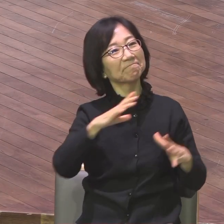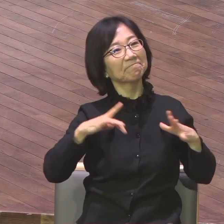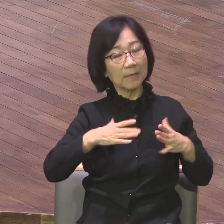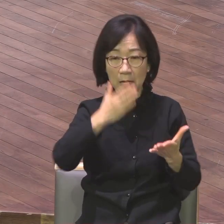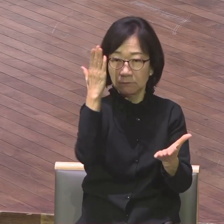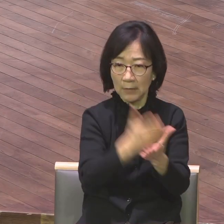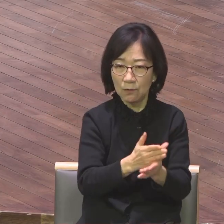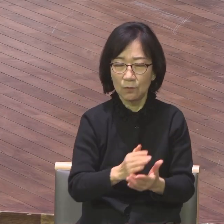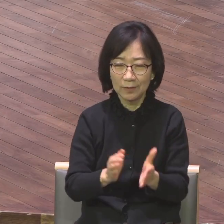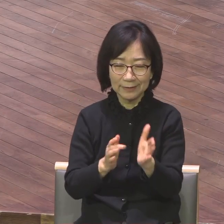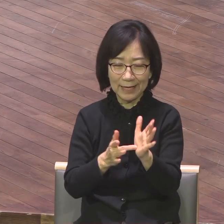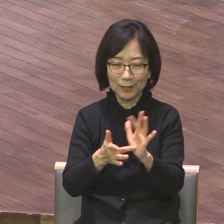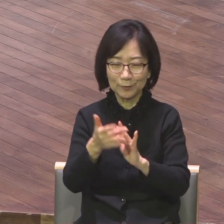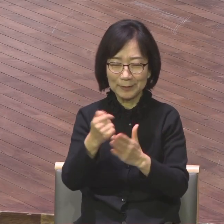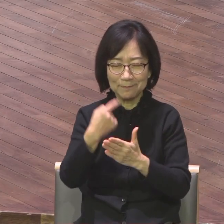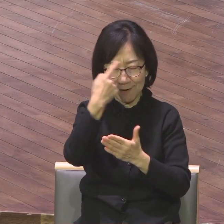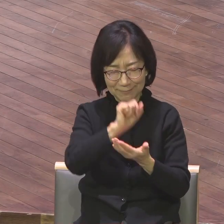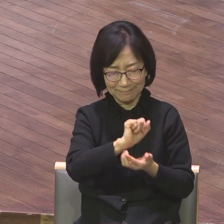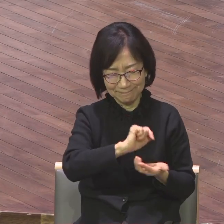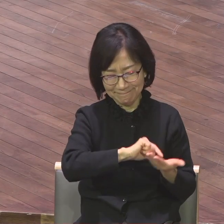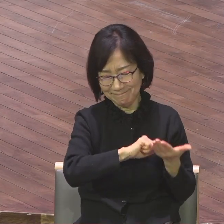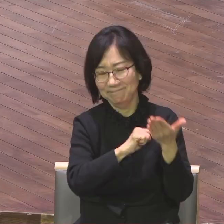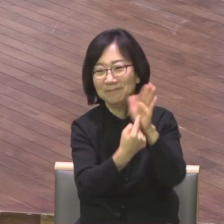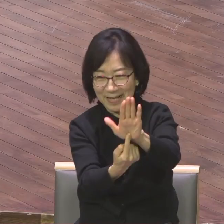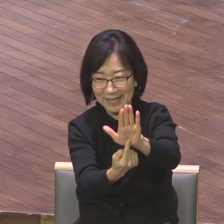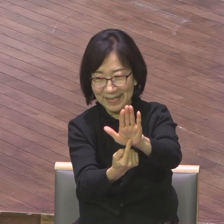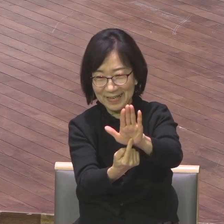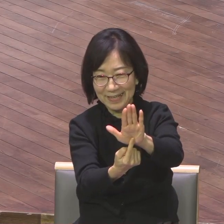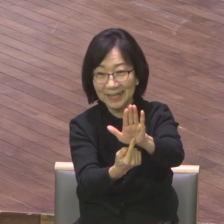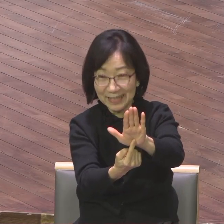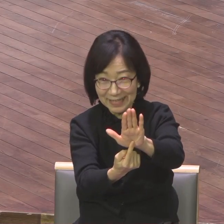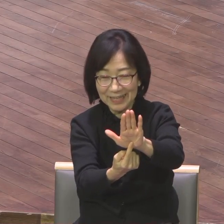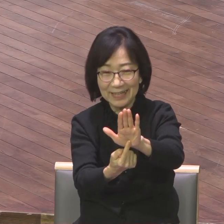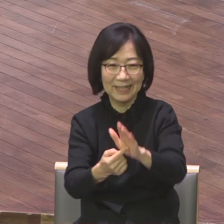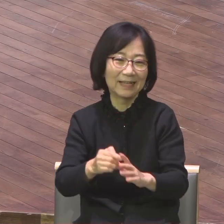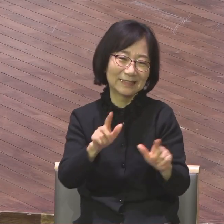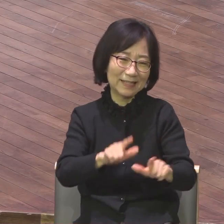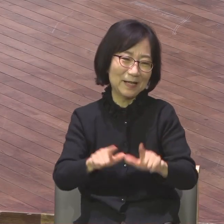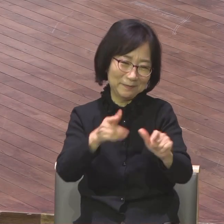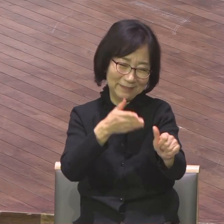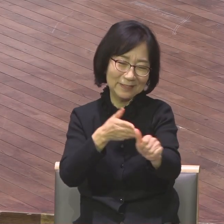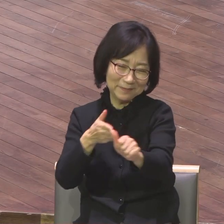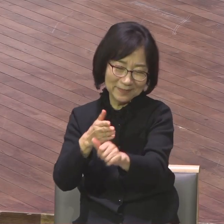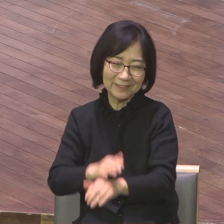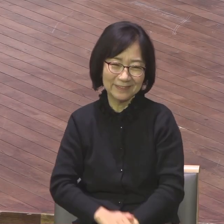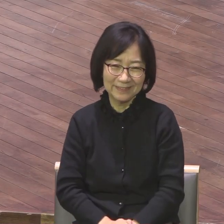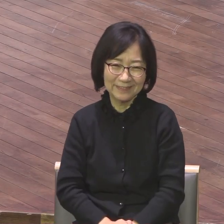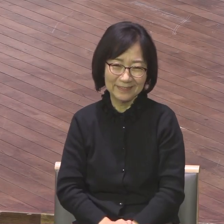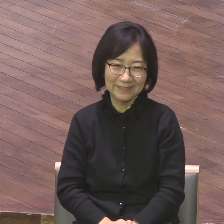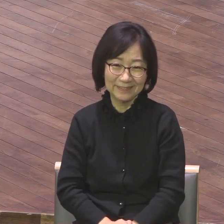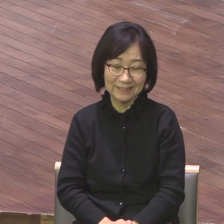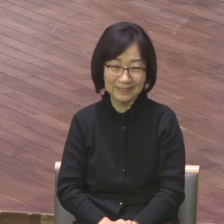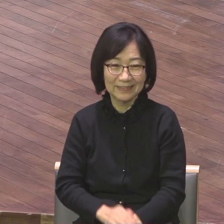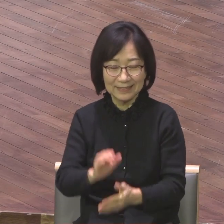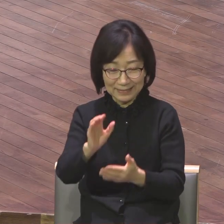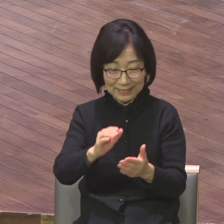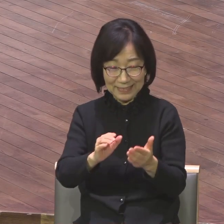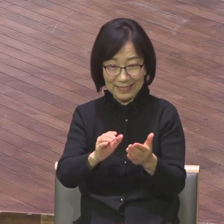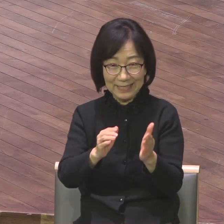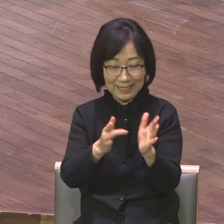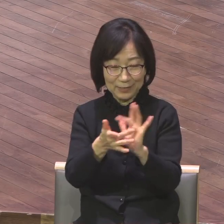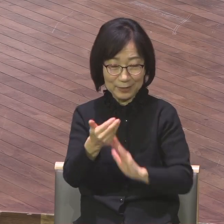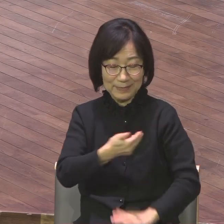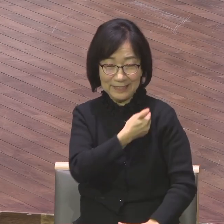나는 무시해도 괜찮아, 예수 그리스도를 나를 통해 나타나는 그리스도 예수의 참 제자들로